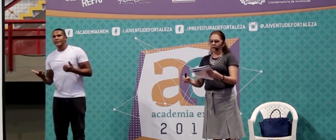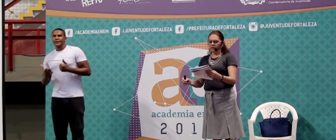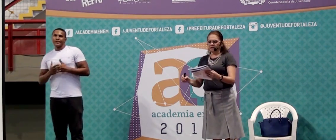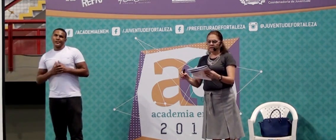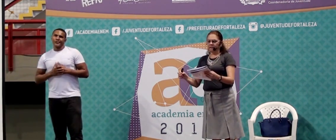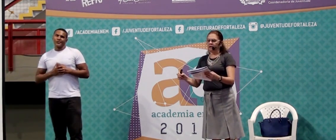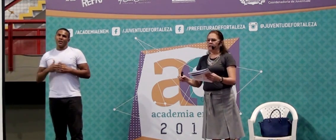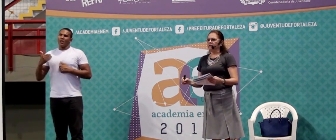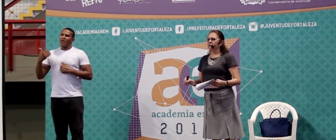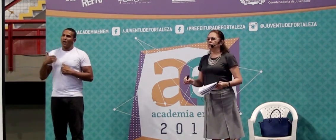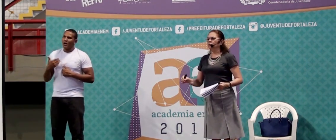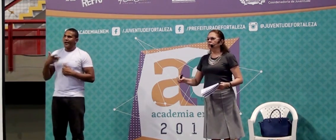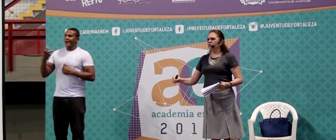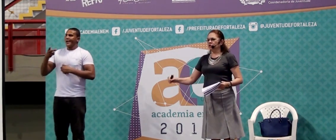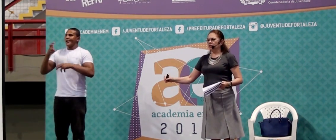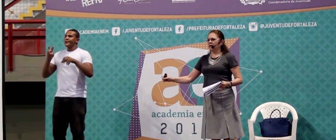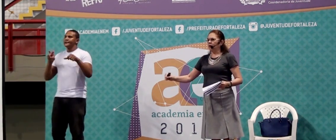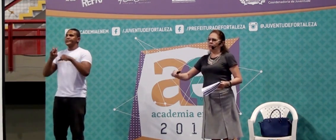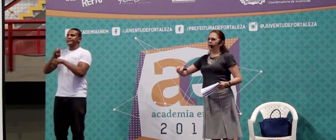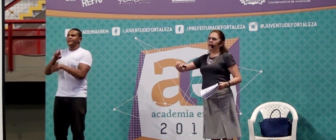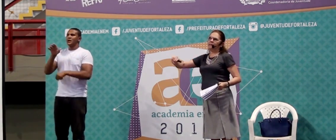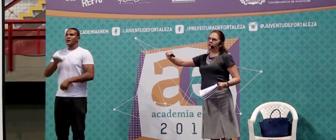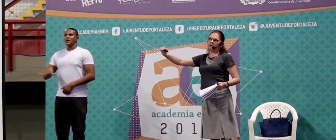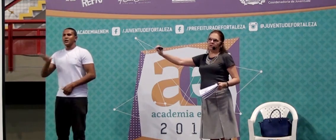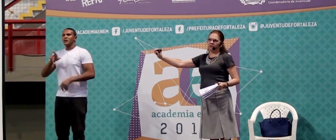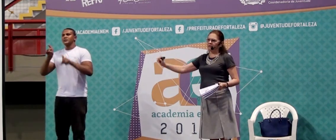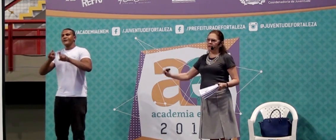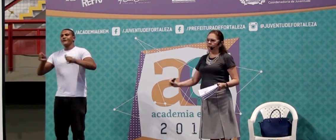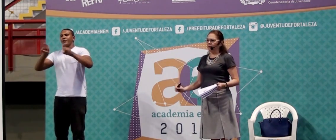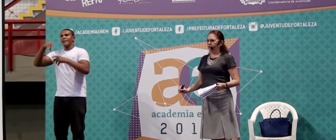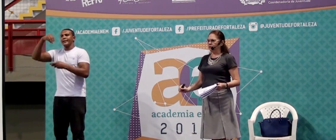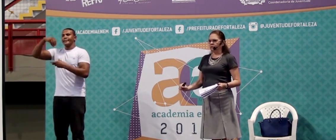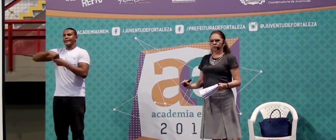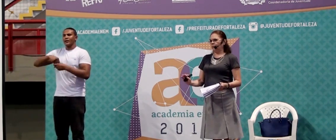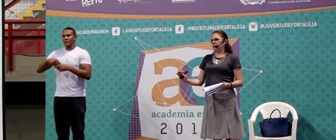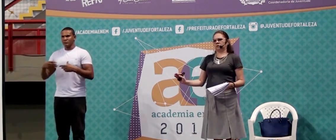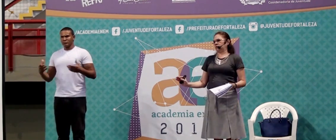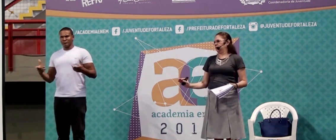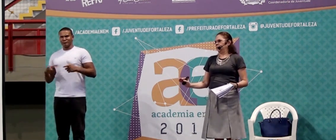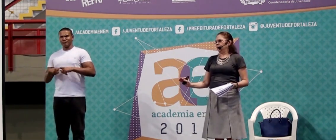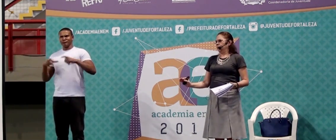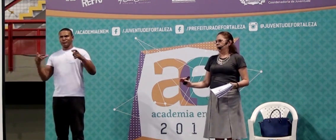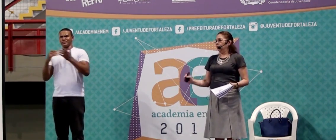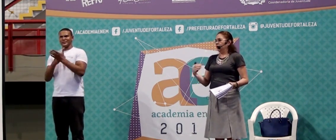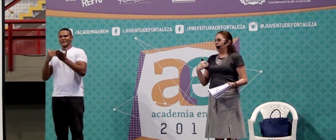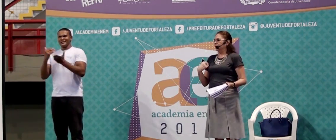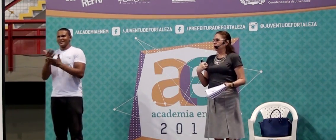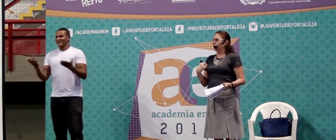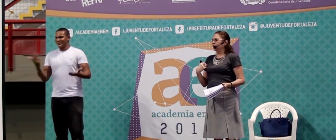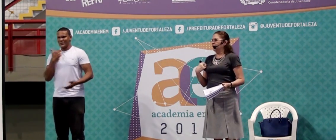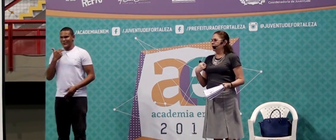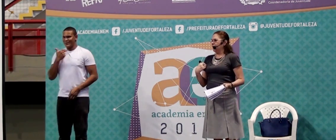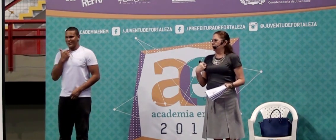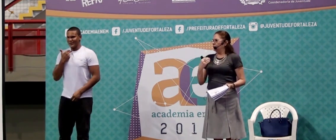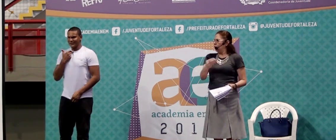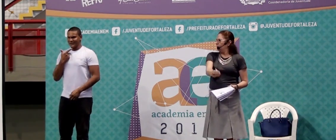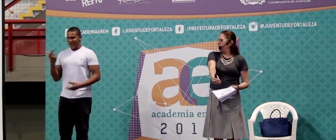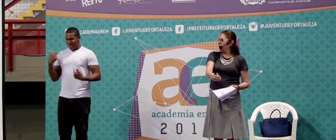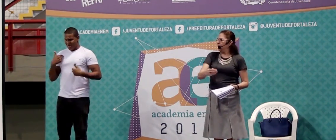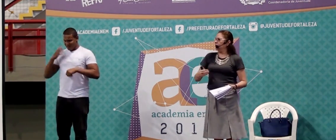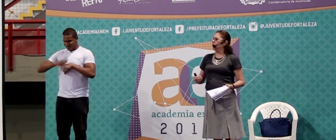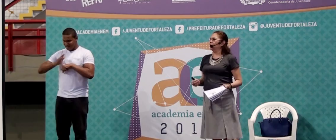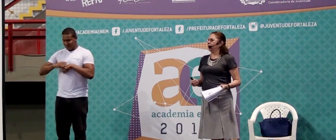envolvimento precoce das crianças no mundo digital é bastante acentuado. Não posso, porque aí eu não criei nada,